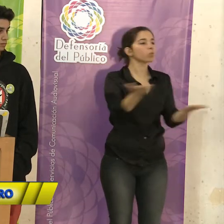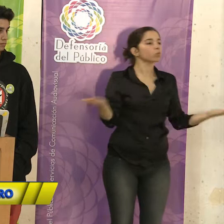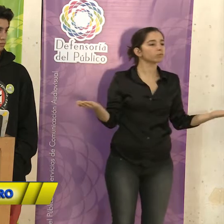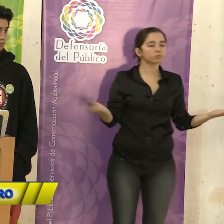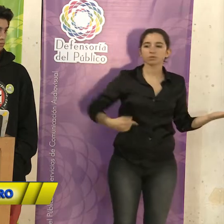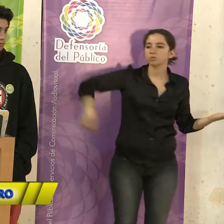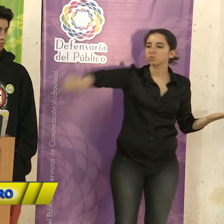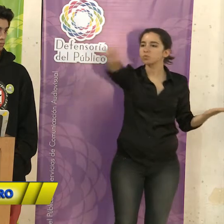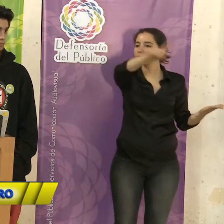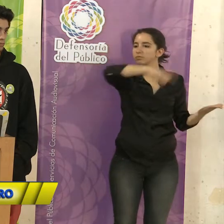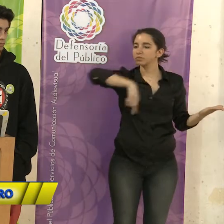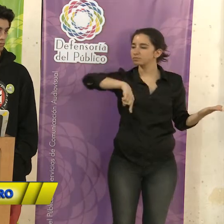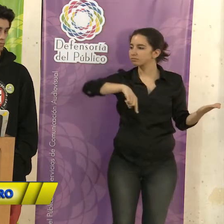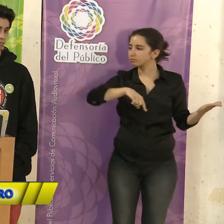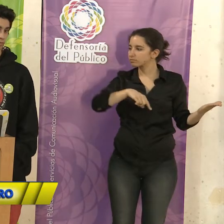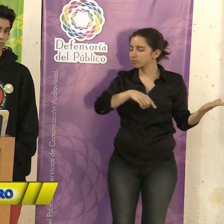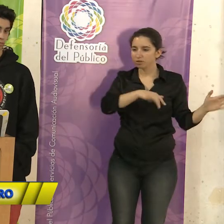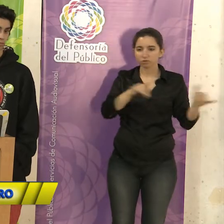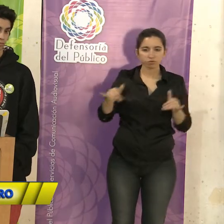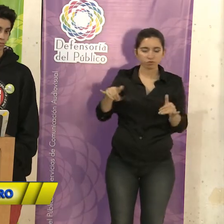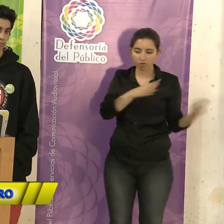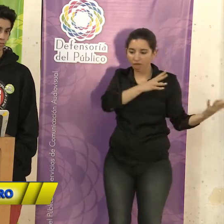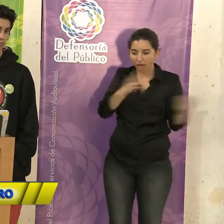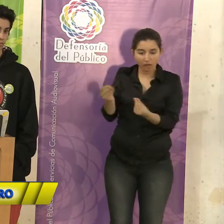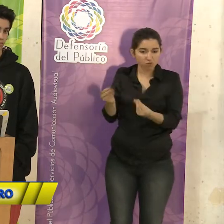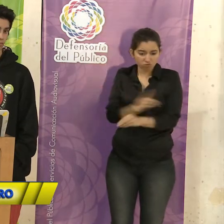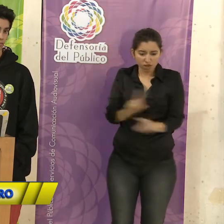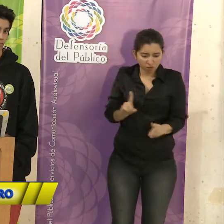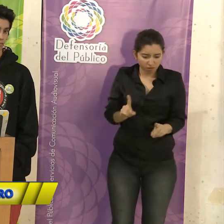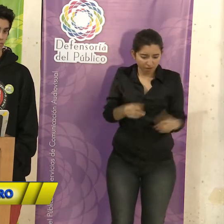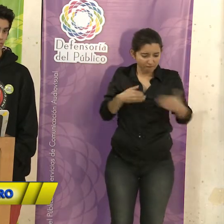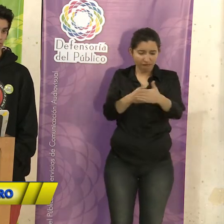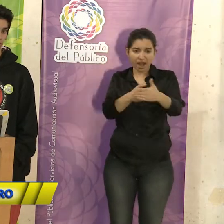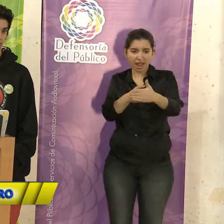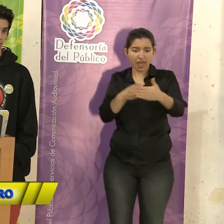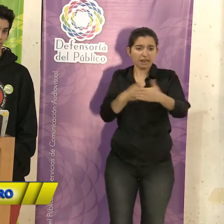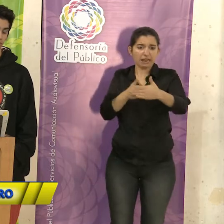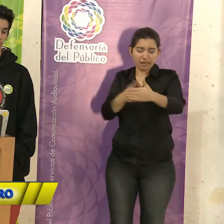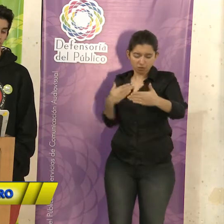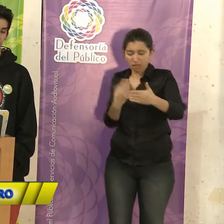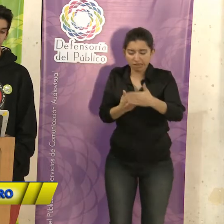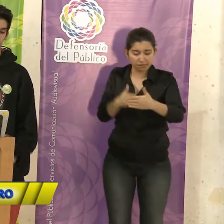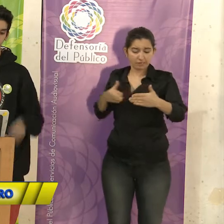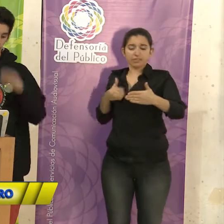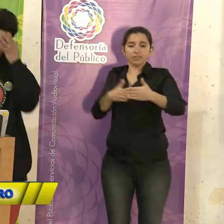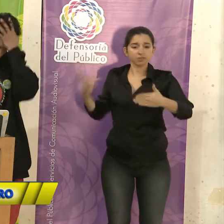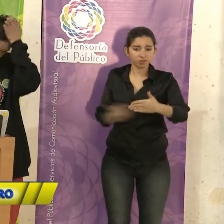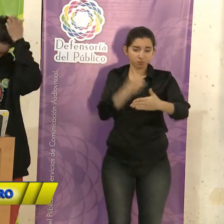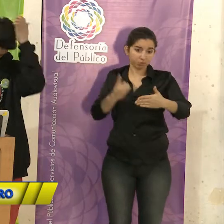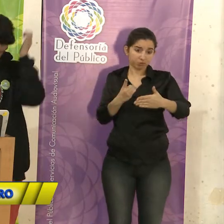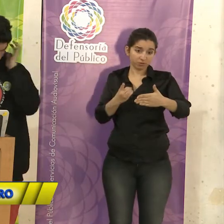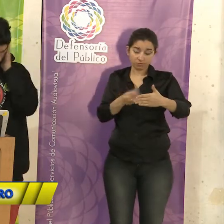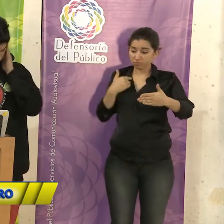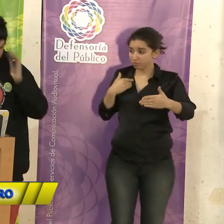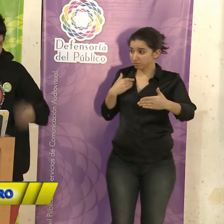¿cómo esperan que nosotros participemos si no nos ayudan antes a romper con estas barreras que estamos, con estas barreras físicas